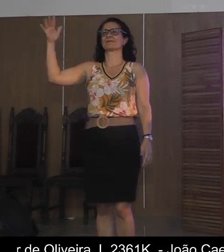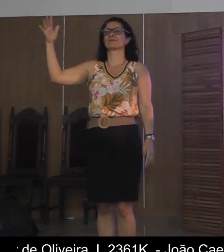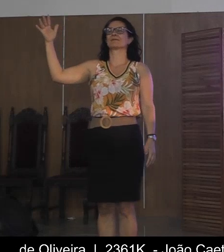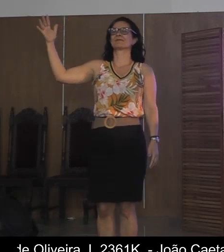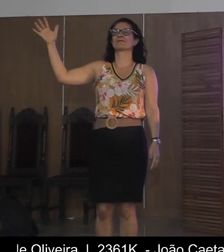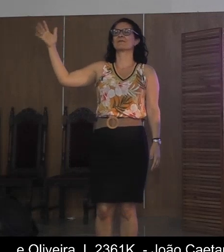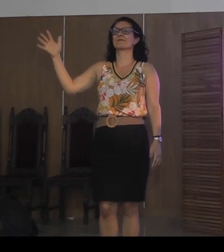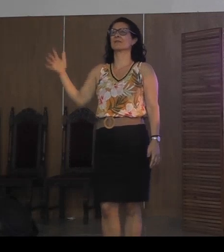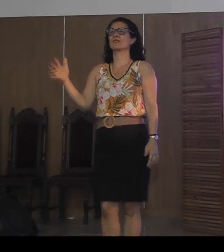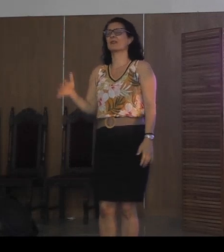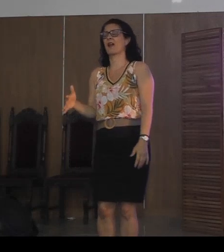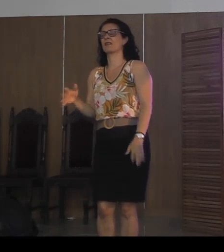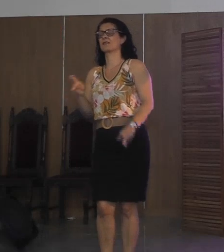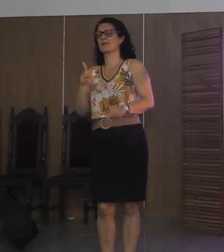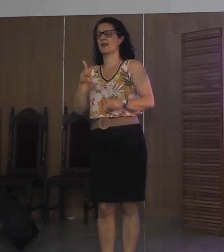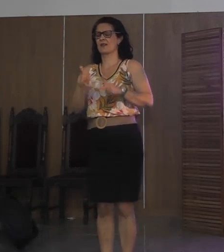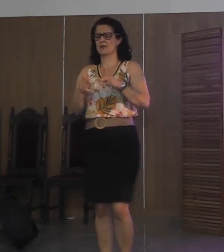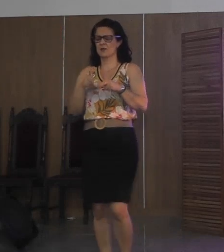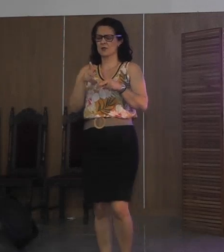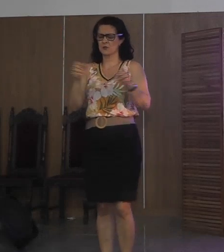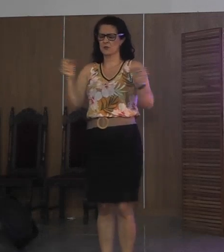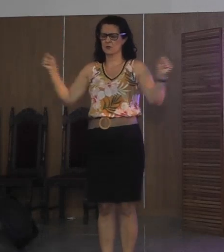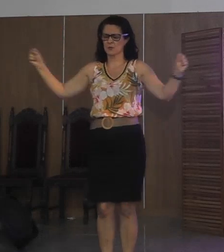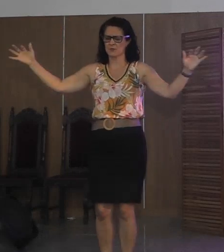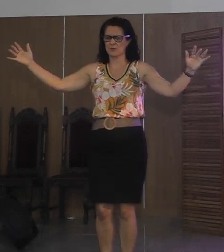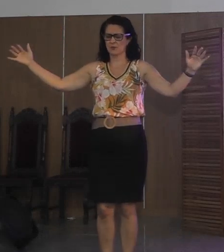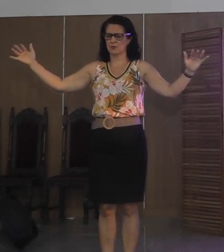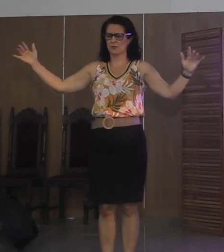Brilhar até que o mundo